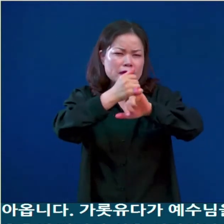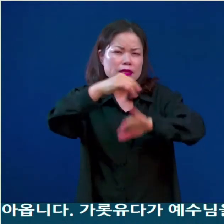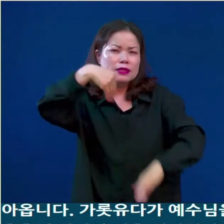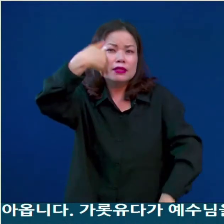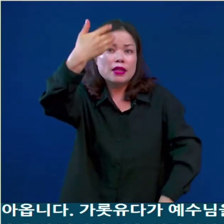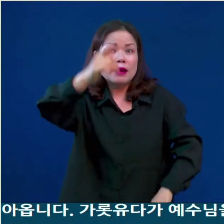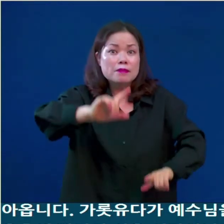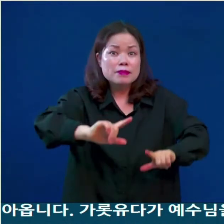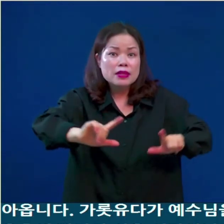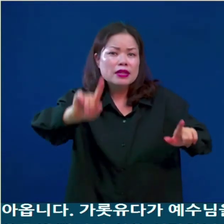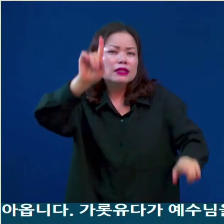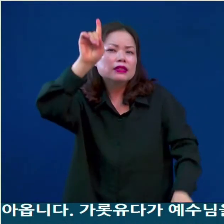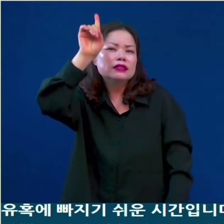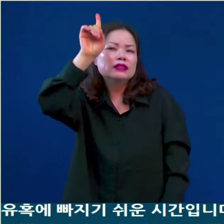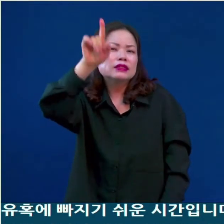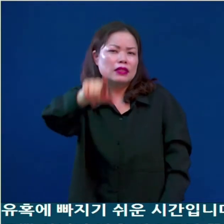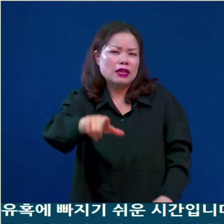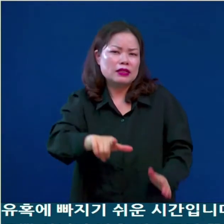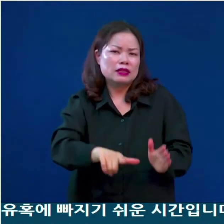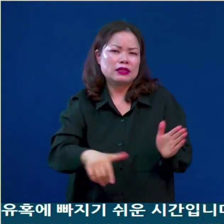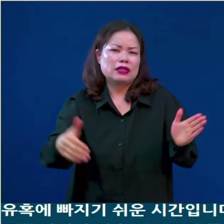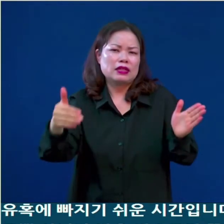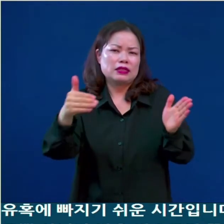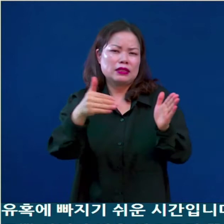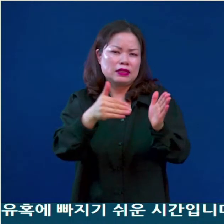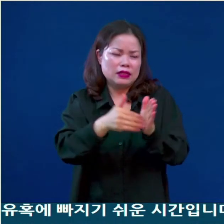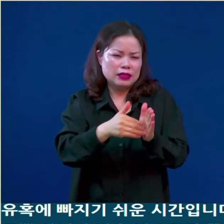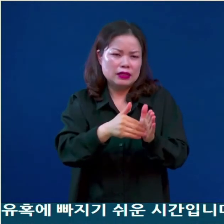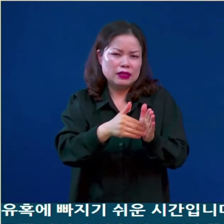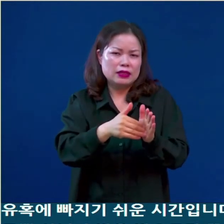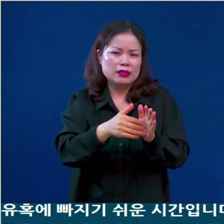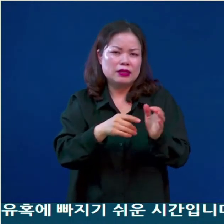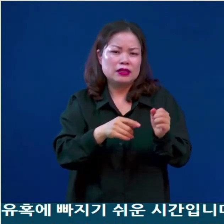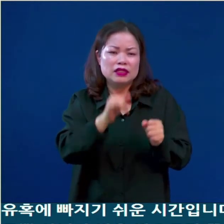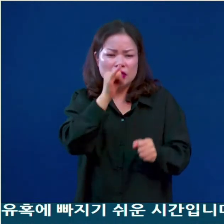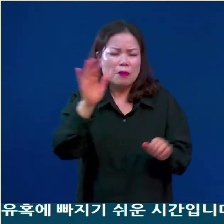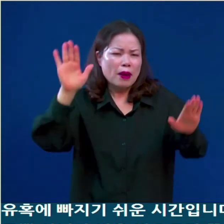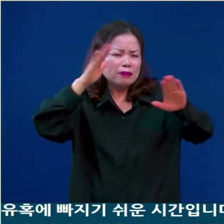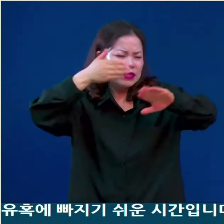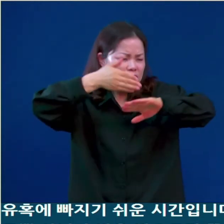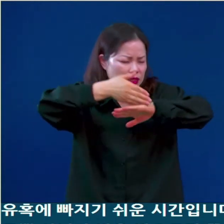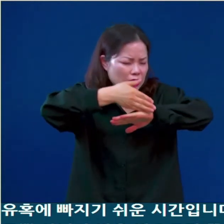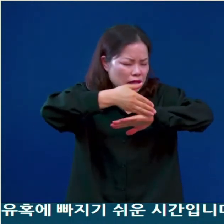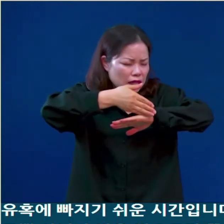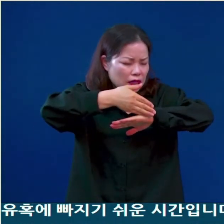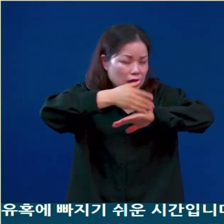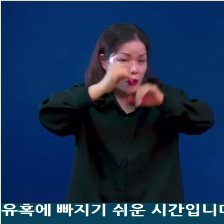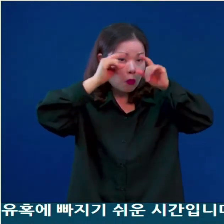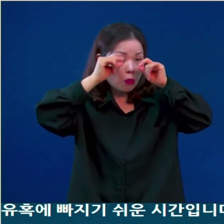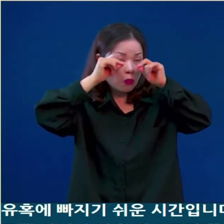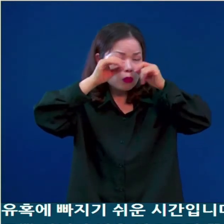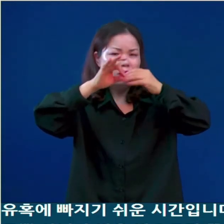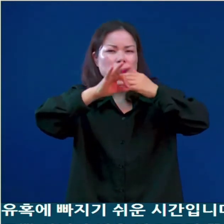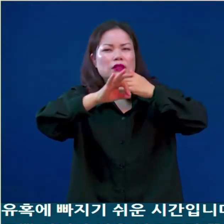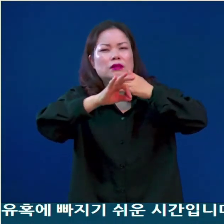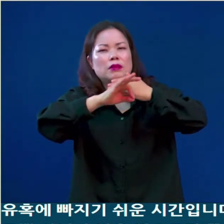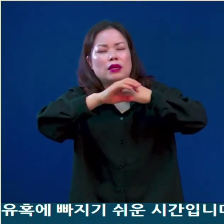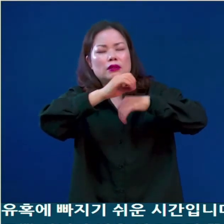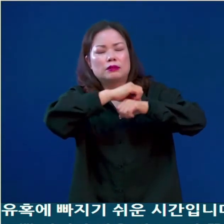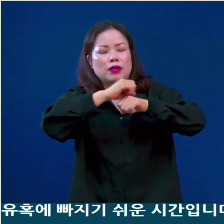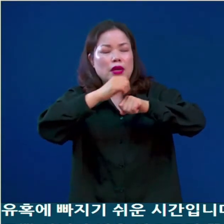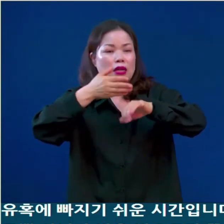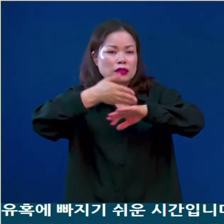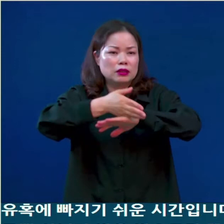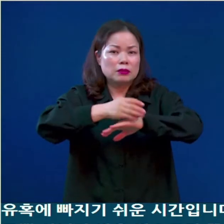날, 내일에 영향을 줍니다. 밤에 늦게 자면 아침에 늦게 일어납니다.